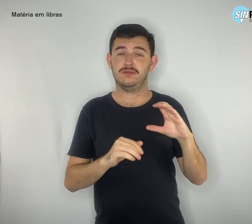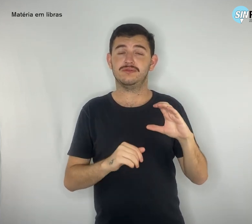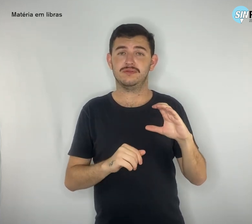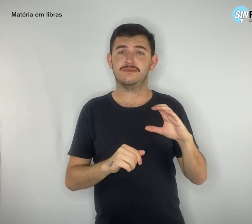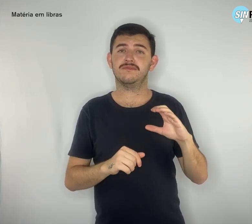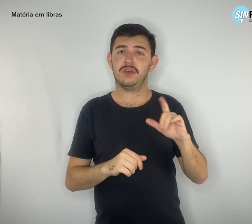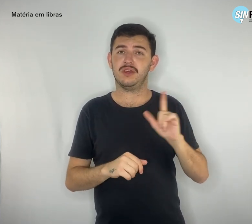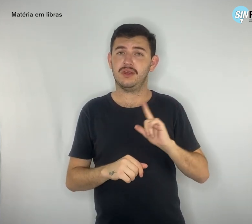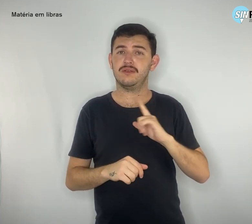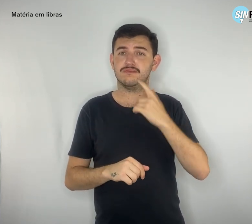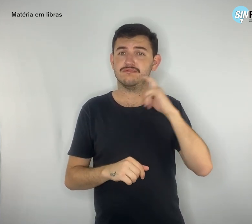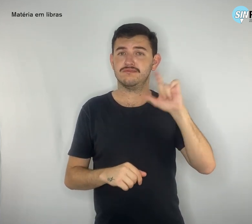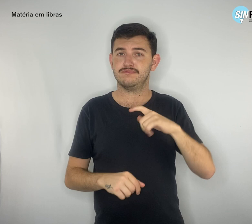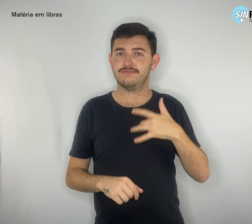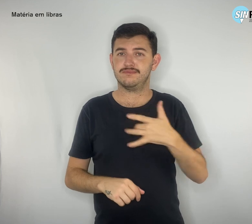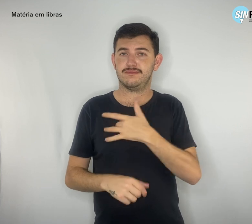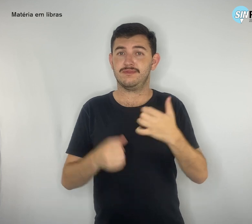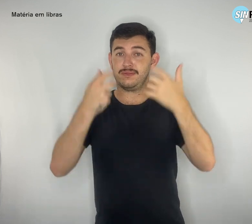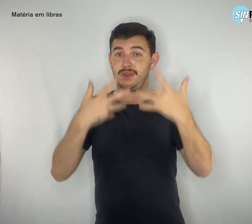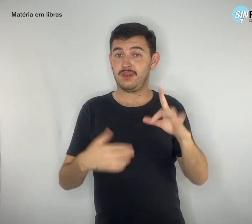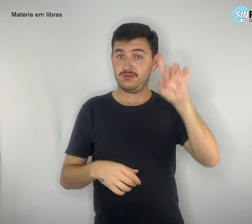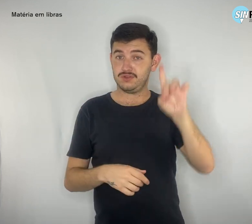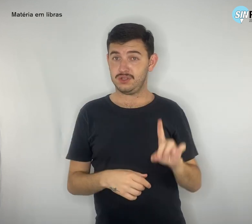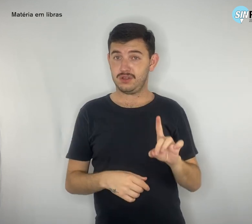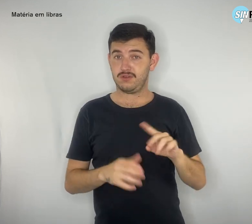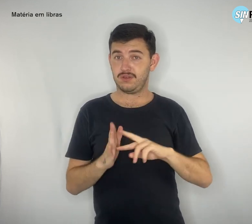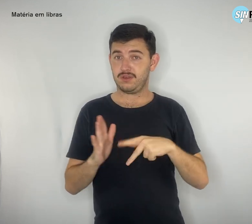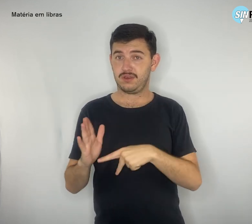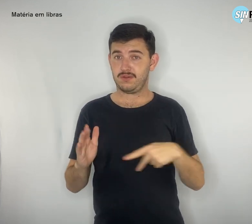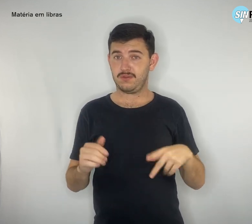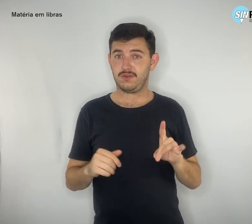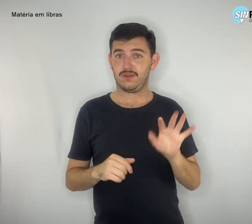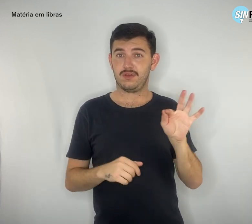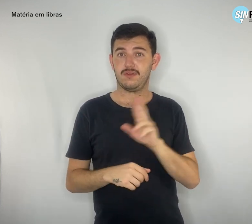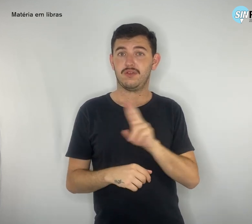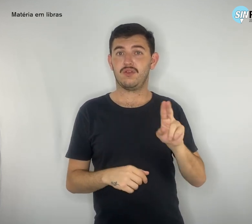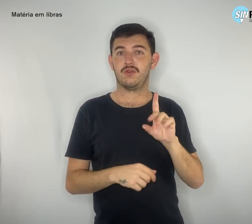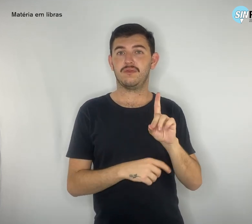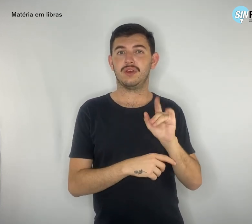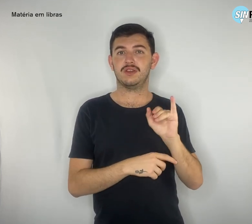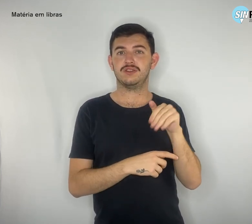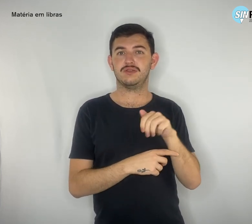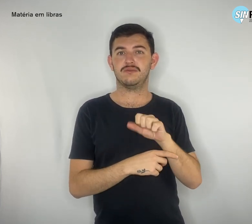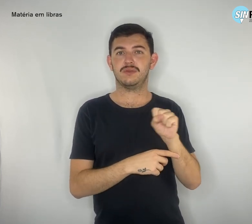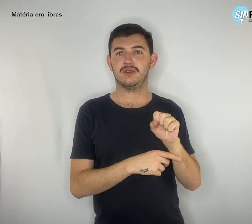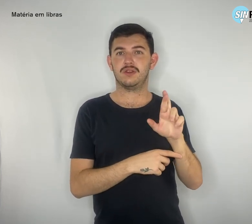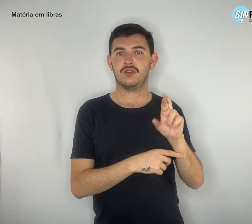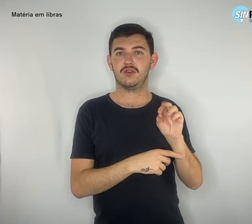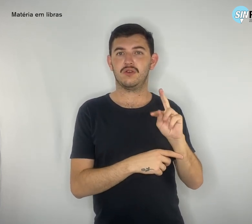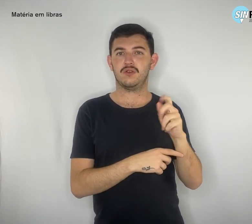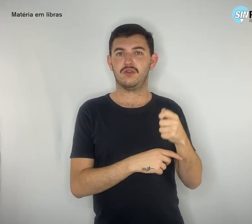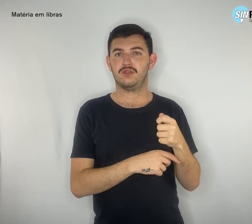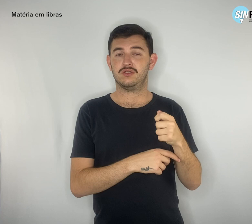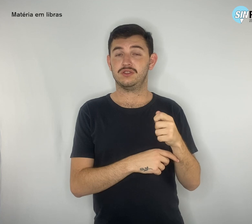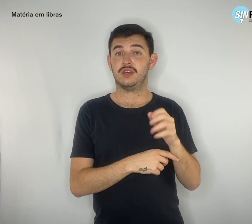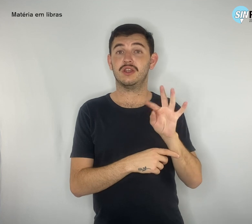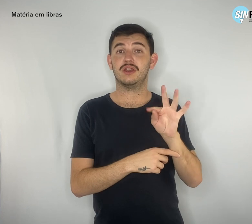DF Dimas Rocha a decisão do TJDFT é eliminar mas